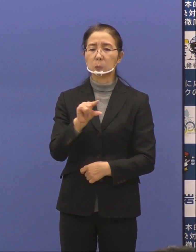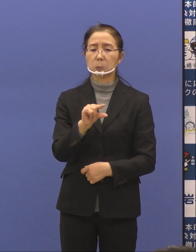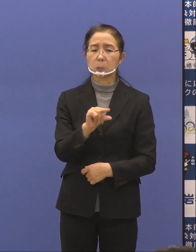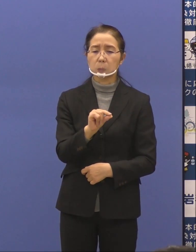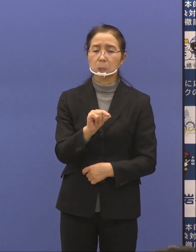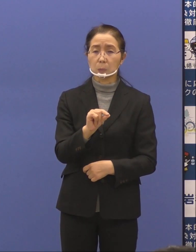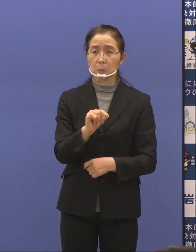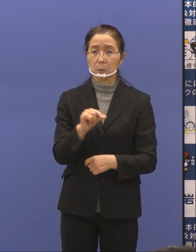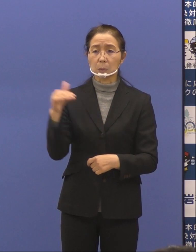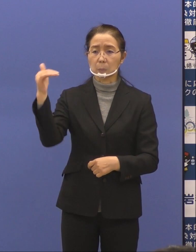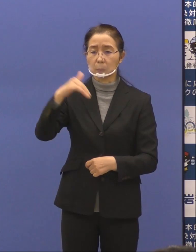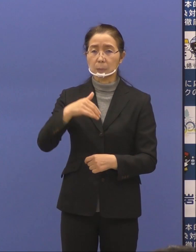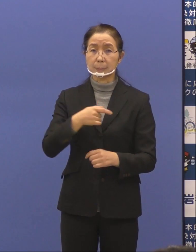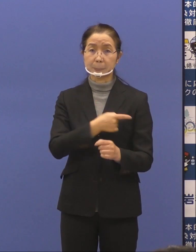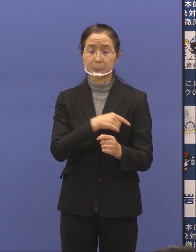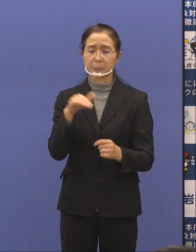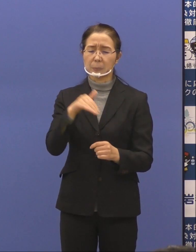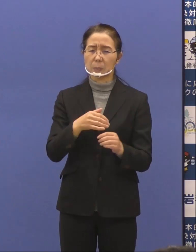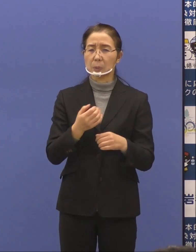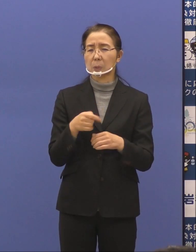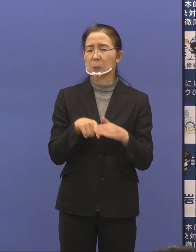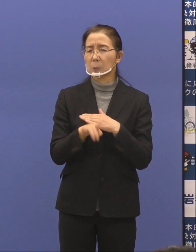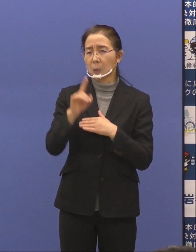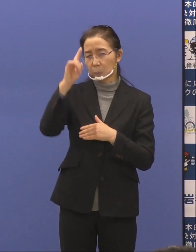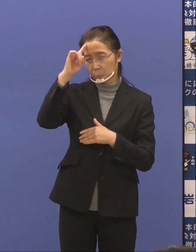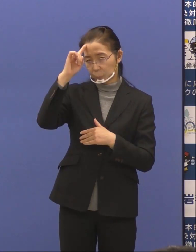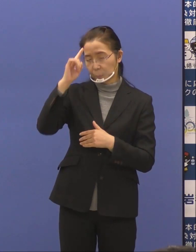います。 わかりました。ありがとうございます。